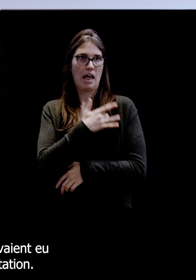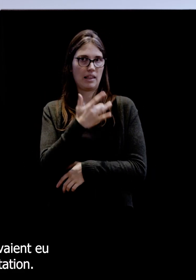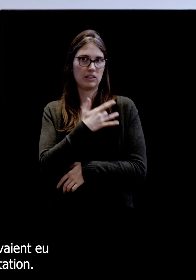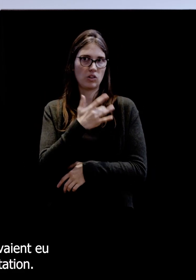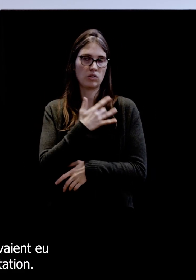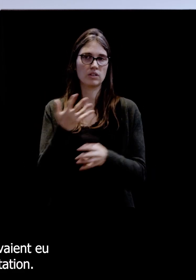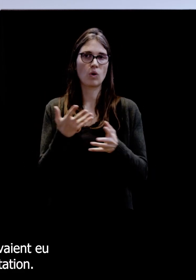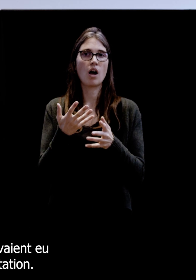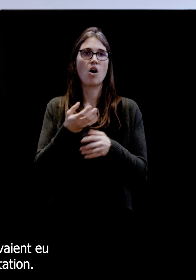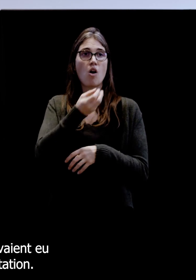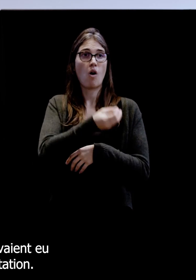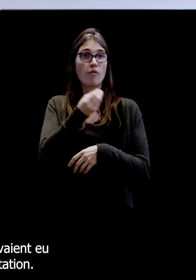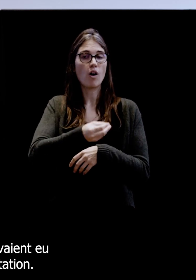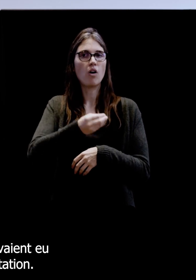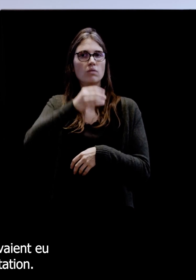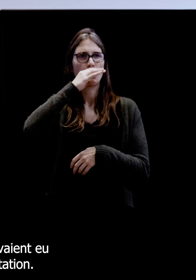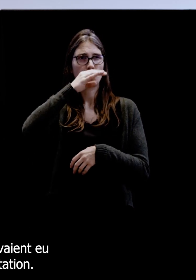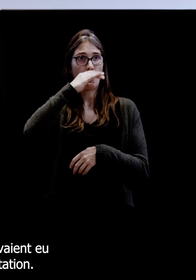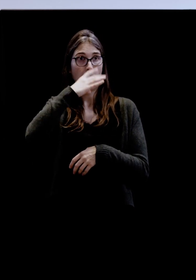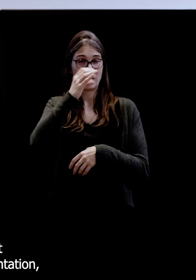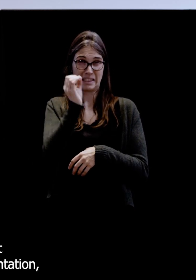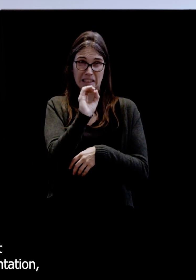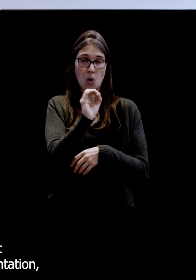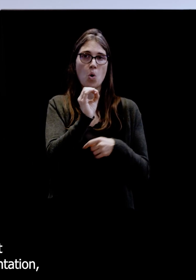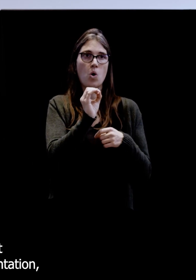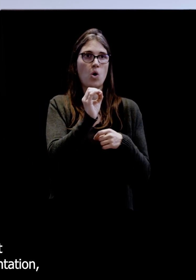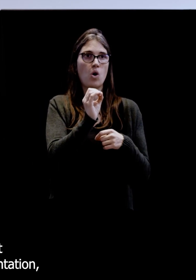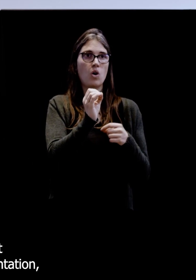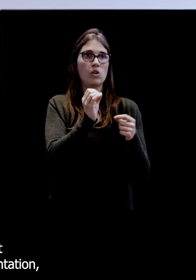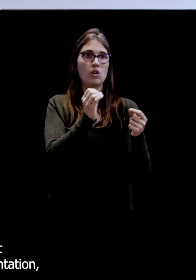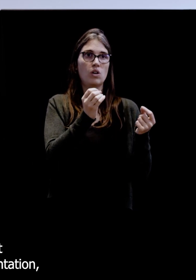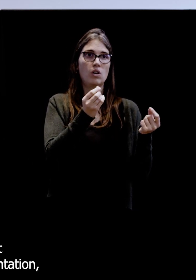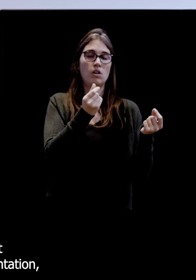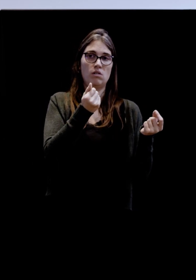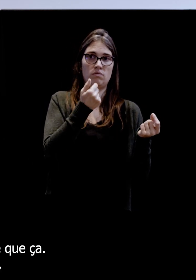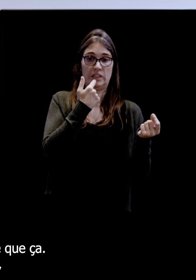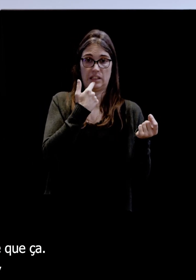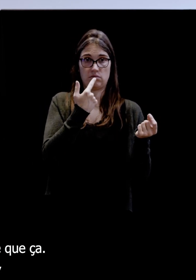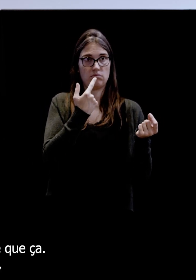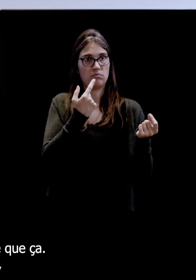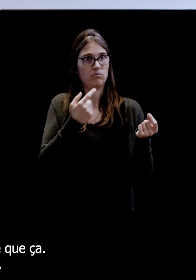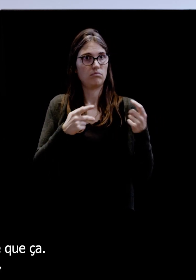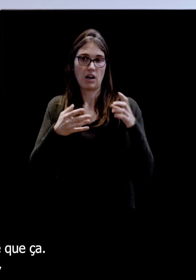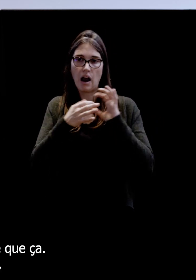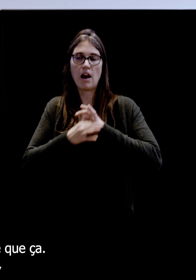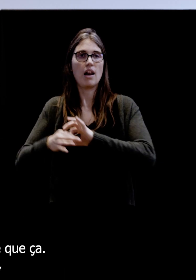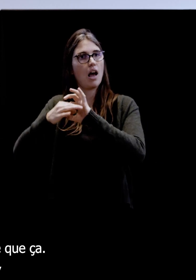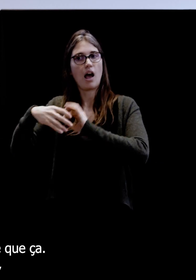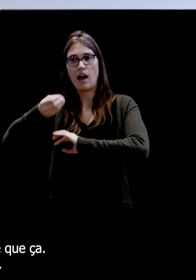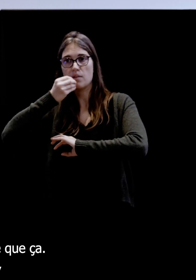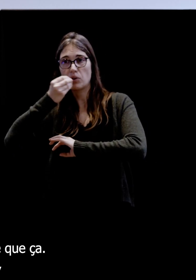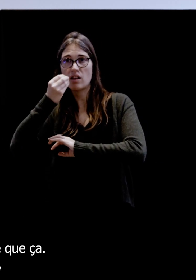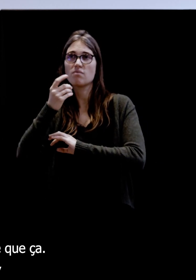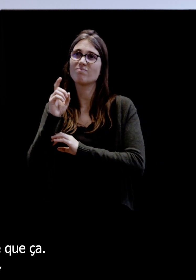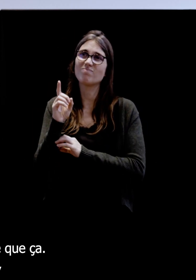anosmiques n'étaient pas ceux qui avaient eu la plus longue alimentation. Donc finalement, l'olfaction dans l'alimentation, c'est pas aussi grave que